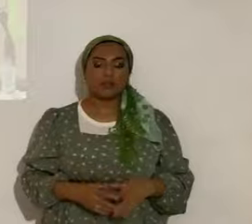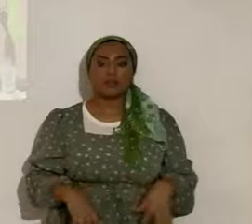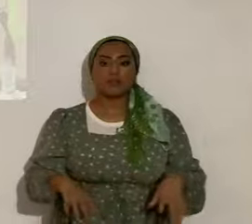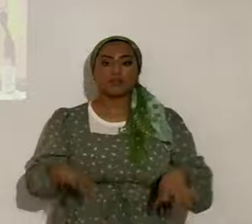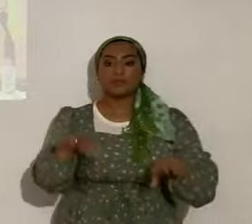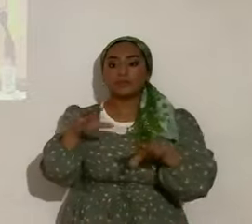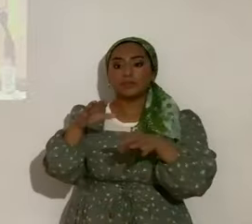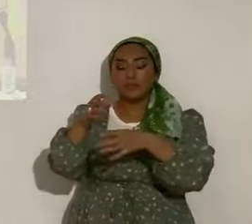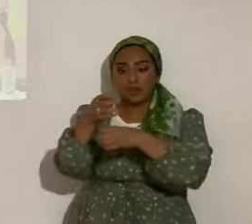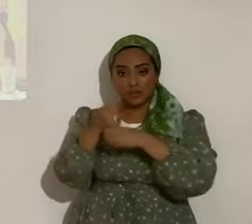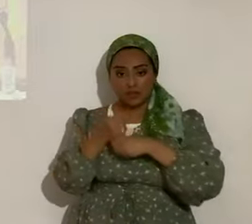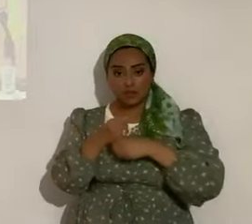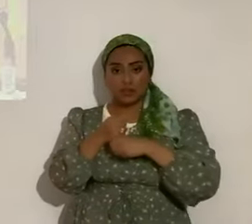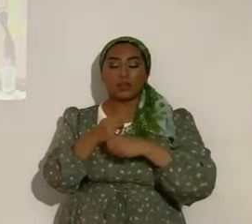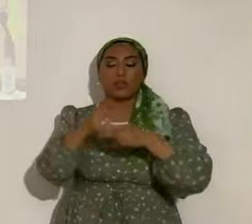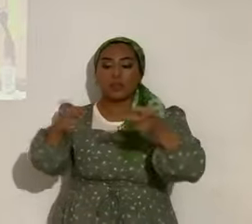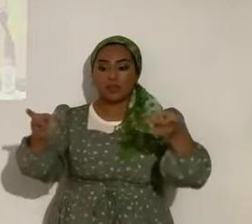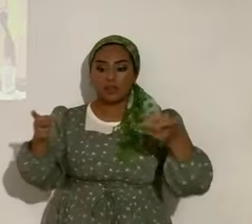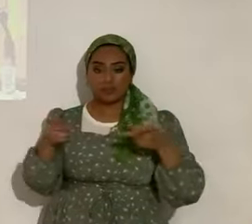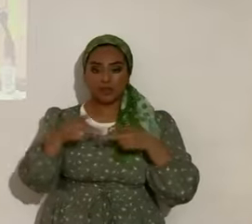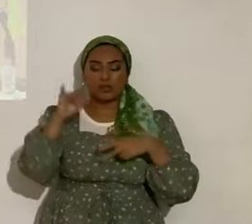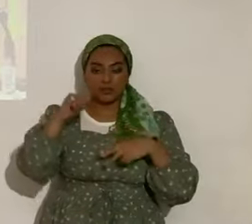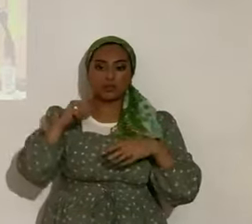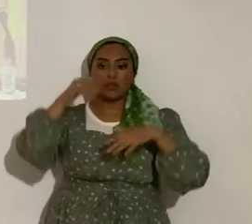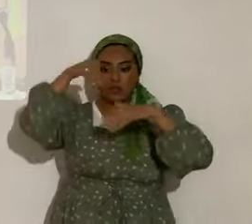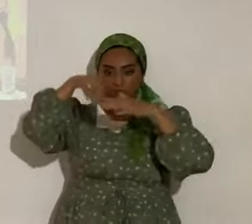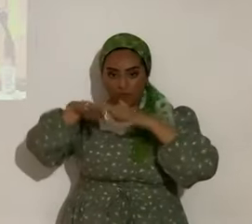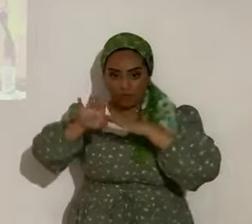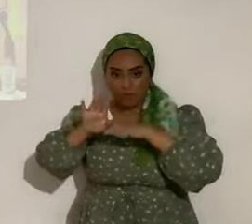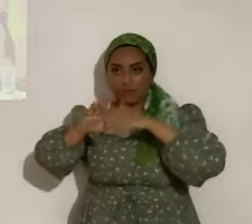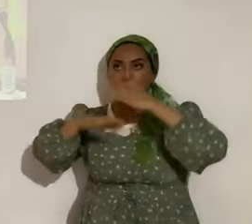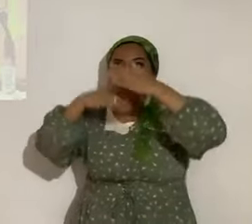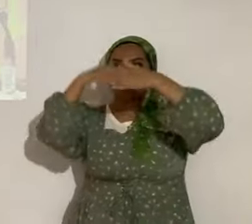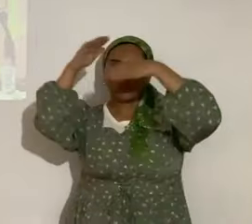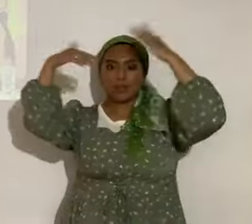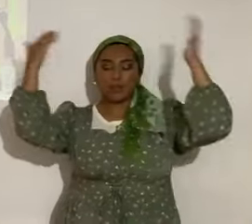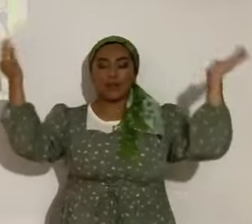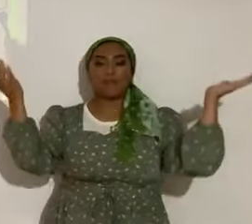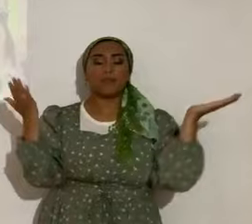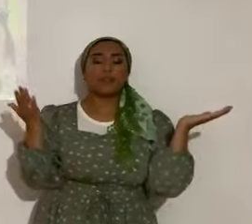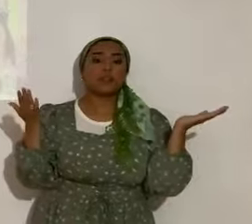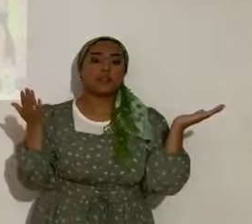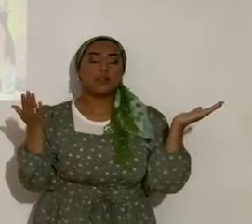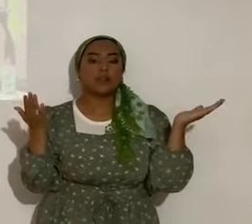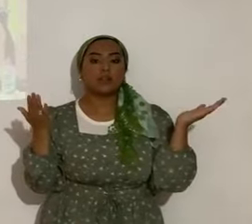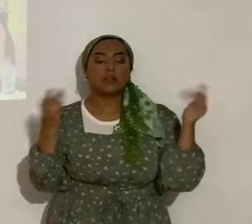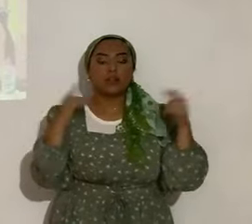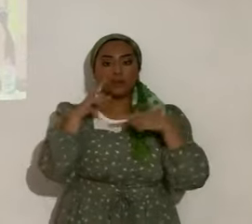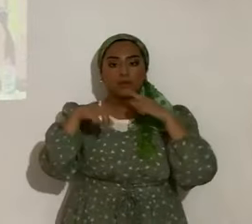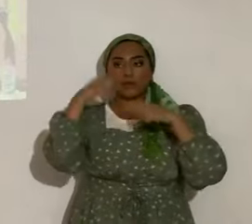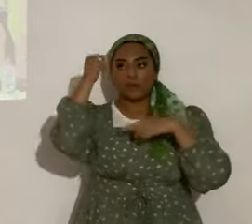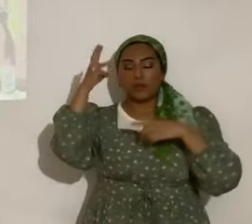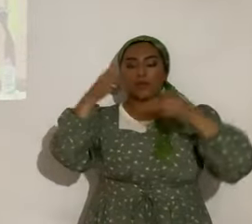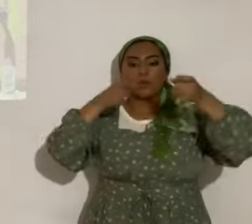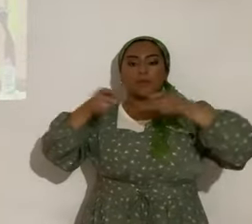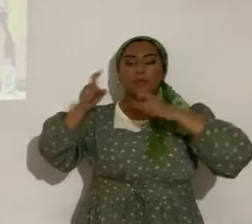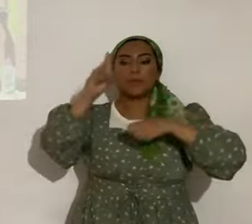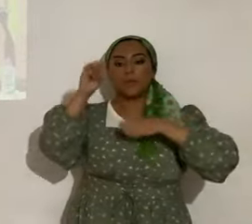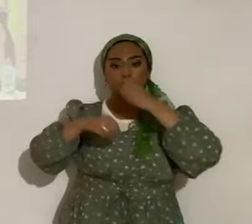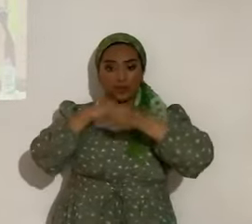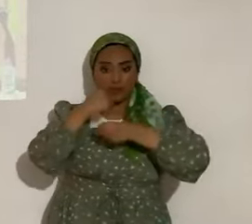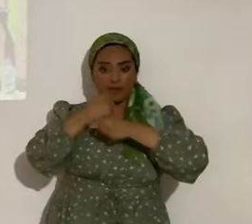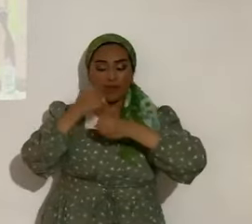Heredar la tierra sí se refiere a heredar la tierra. Los shamayim, los cielos, y heredar la tierra cuando Yahshua reine 1000 años.